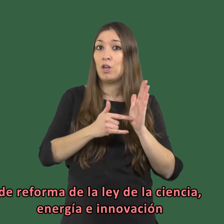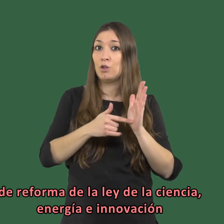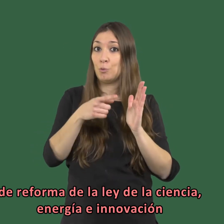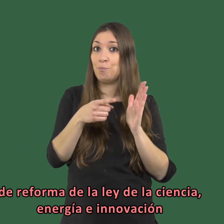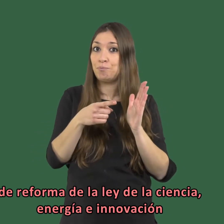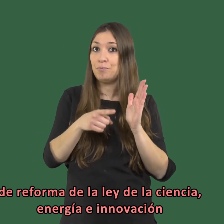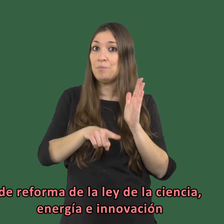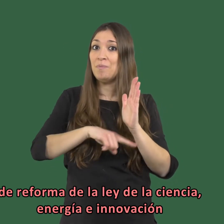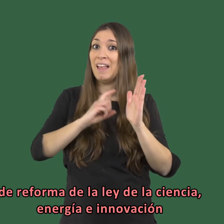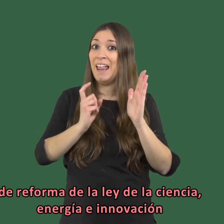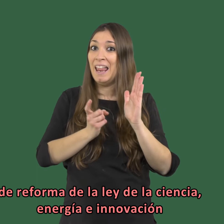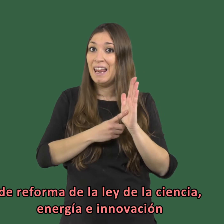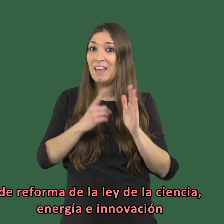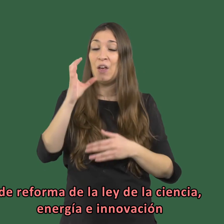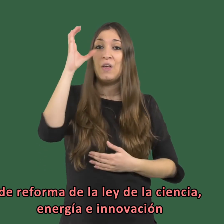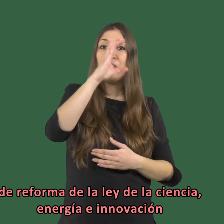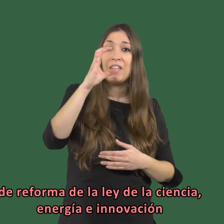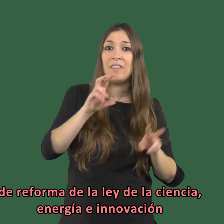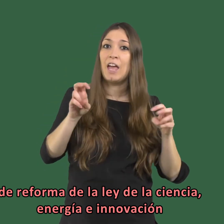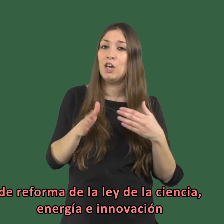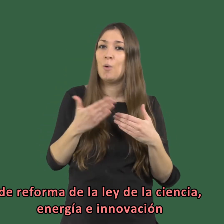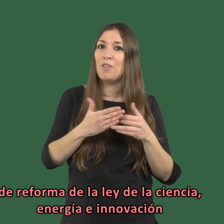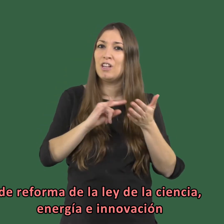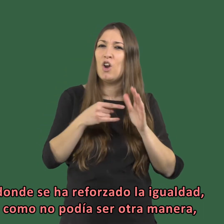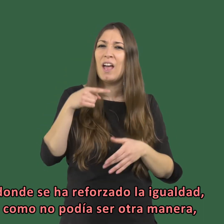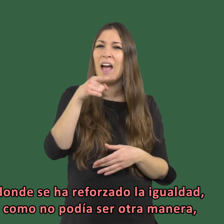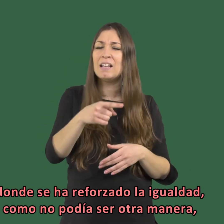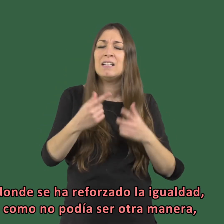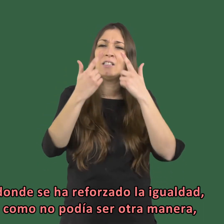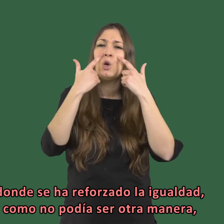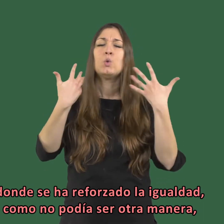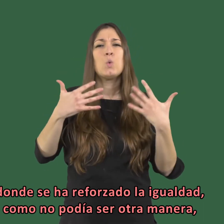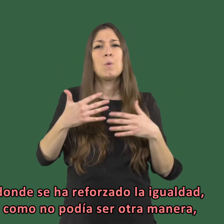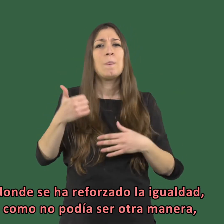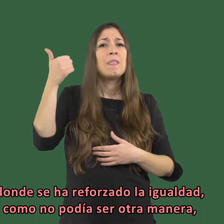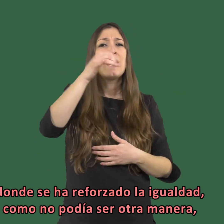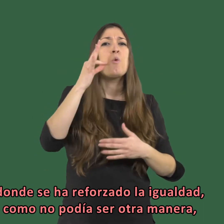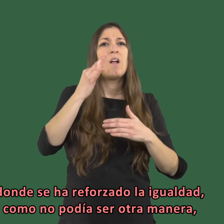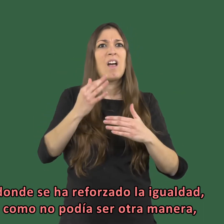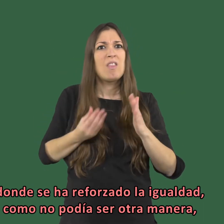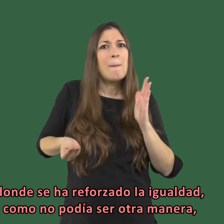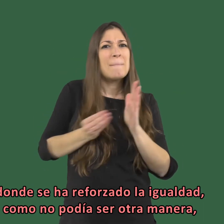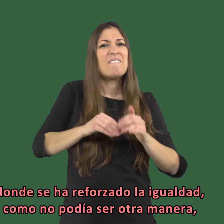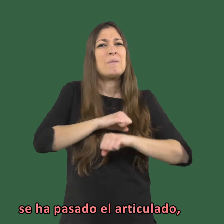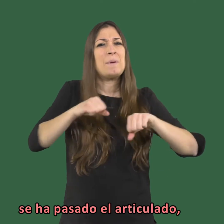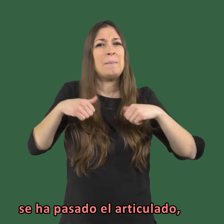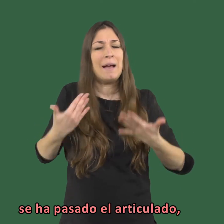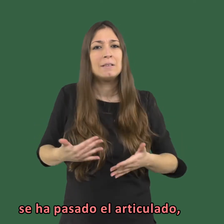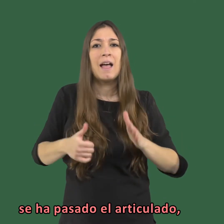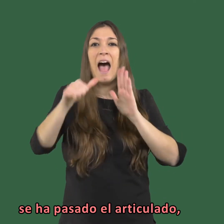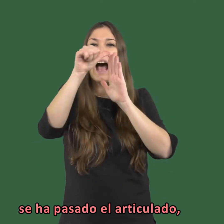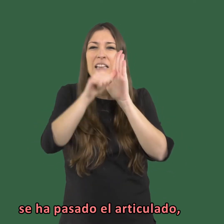anteproyecto de reforma de la Ley de la Ciencia, Tecnología e Innovación, donde se ha reforzado la igualdad como no podía ser de otra manera. Se ha